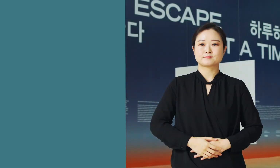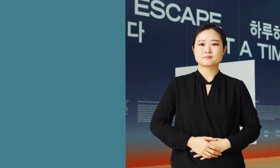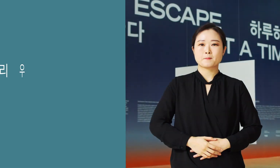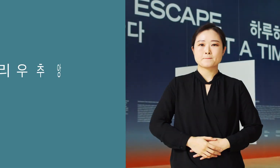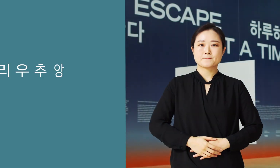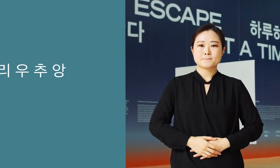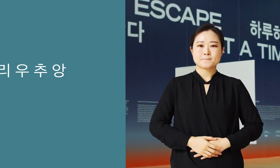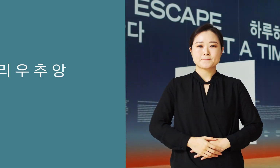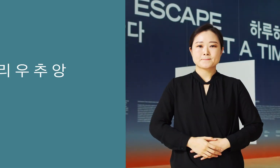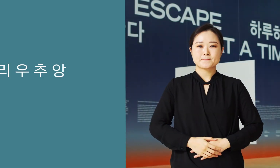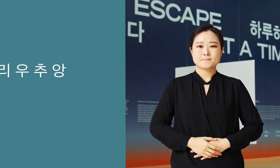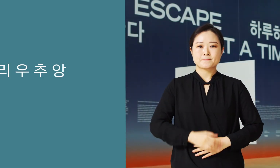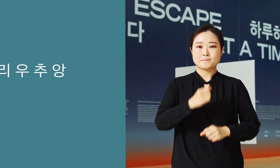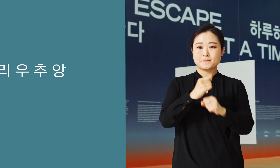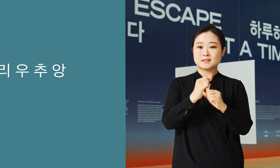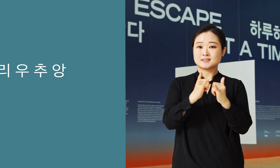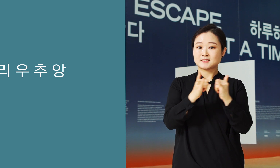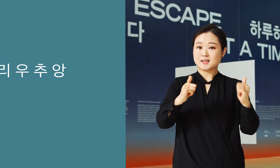리우 추앙.